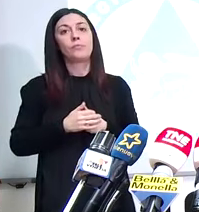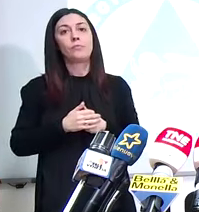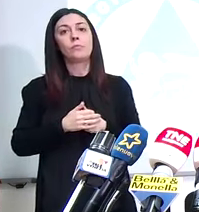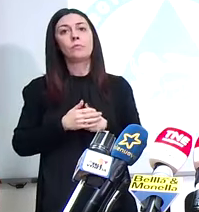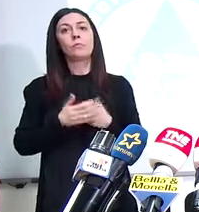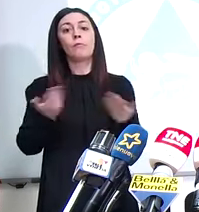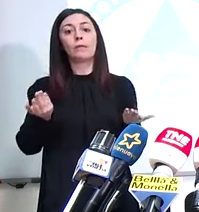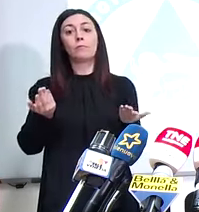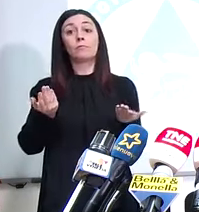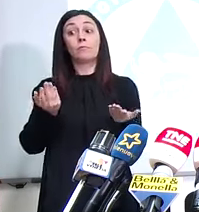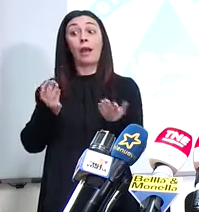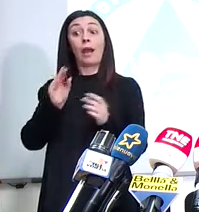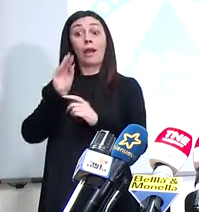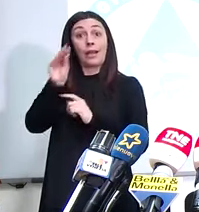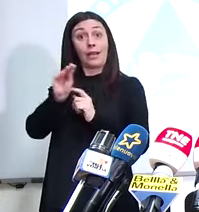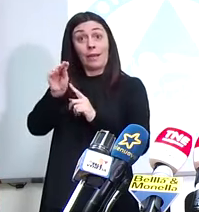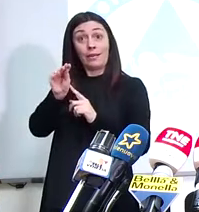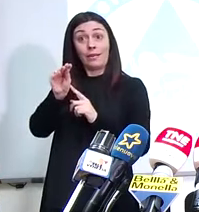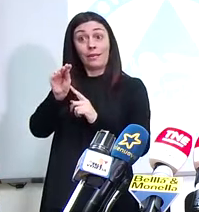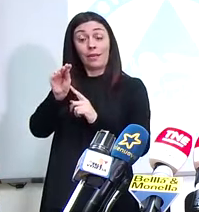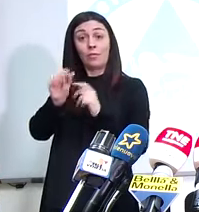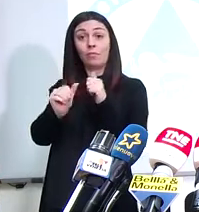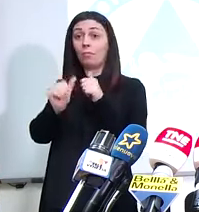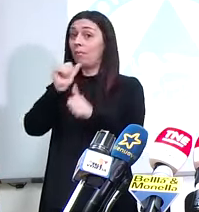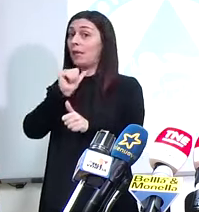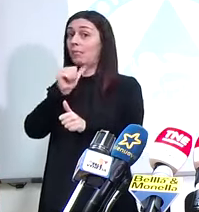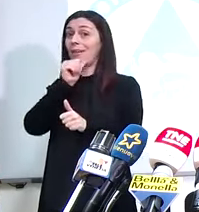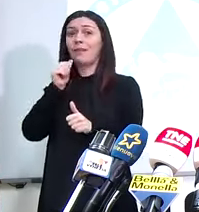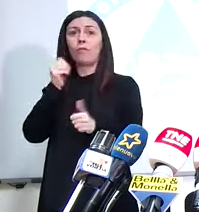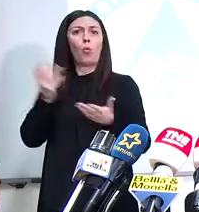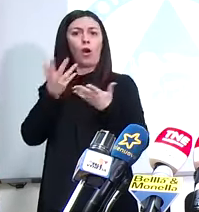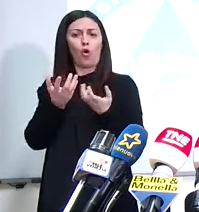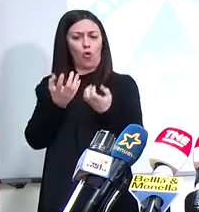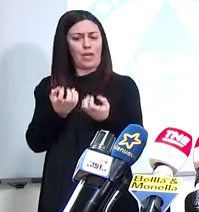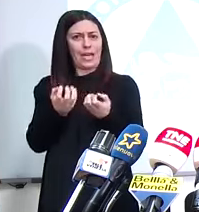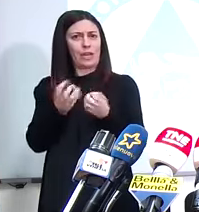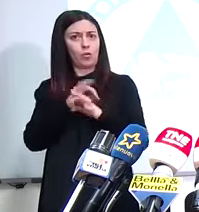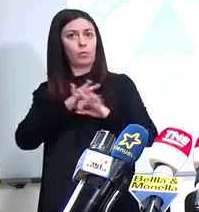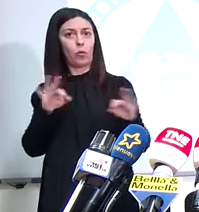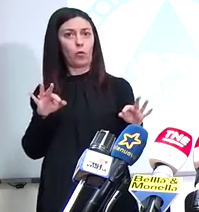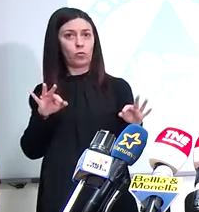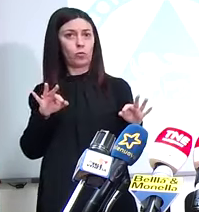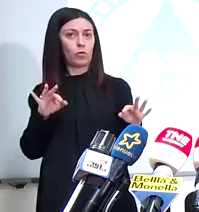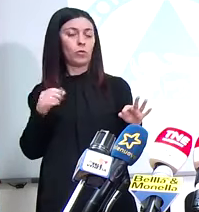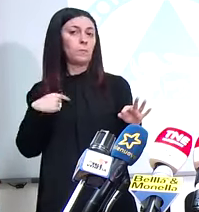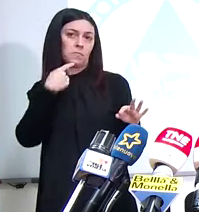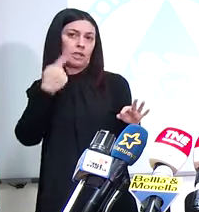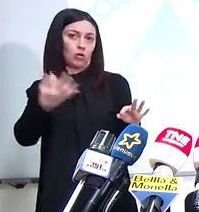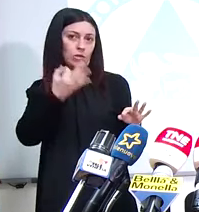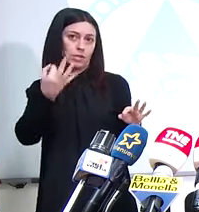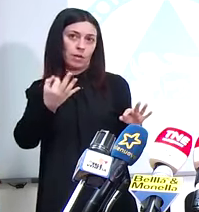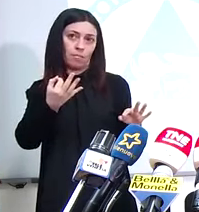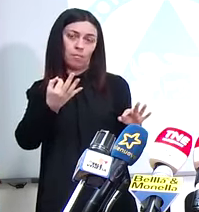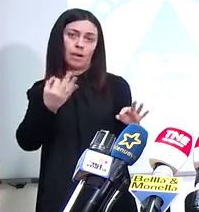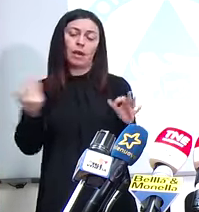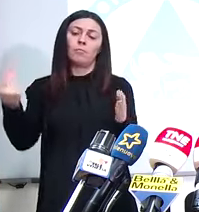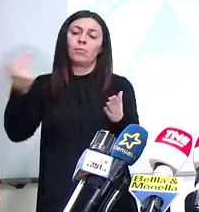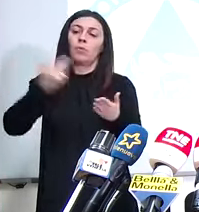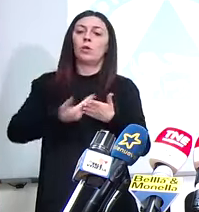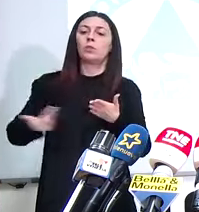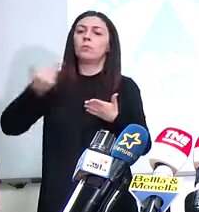è bene avere come si può dire qualcosa di solido in mano come vi ho sempre detto di proposte in arrivano tante